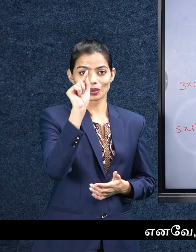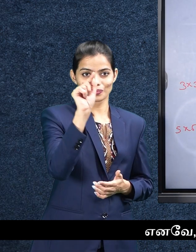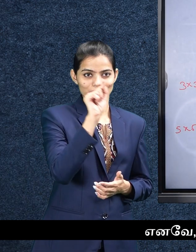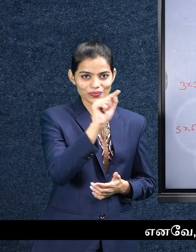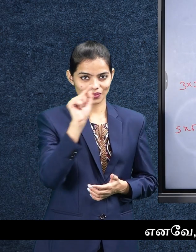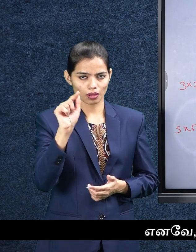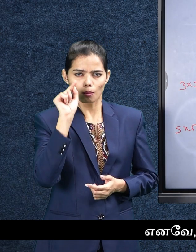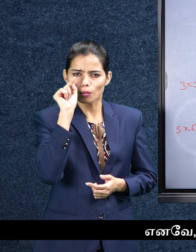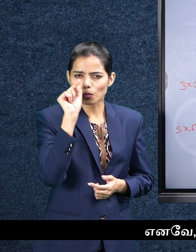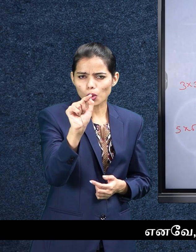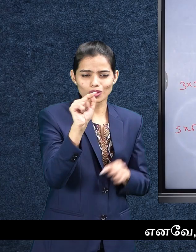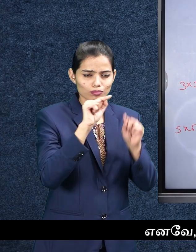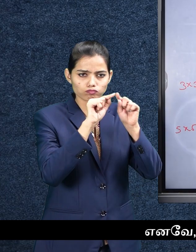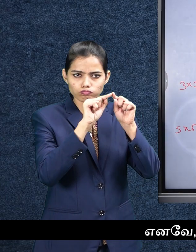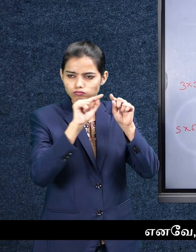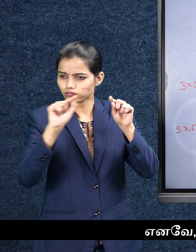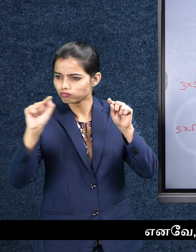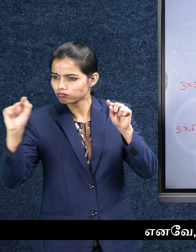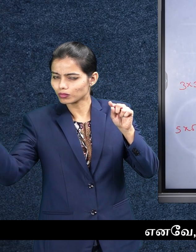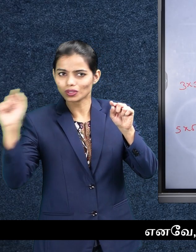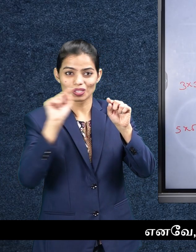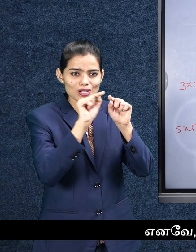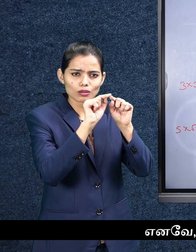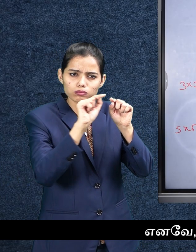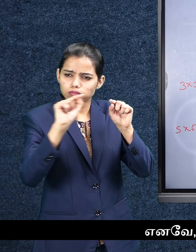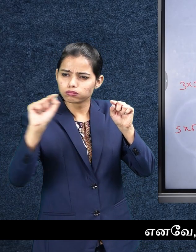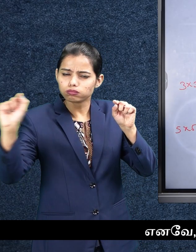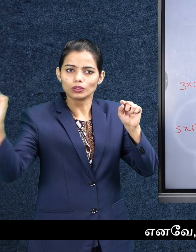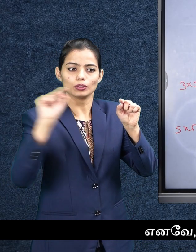எனவே புள்ளிகள் ஒரே நேர்கோட்டில் உள்ளன.